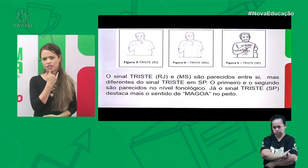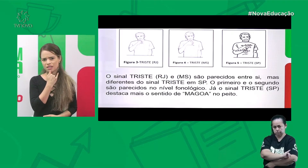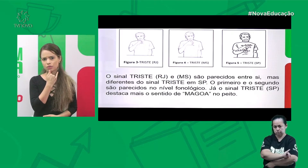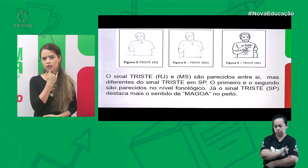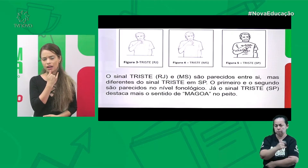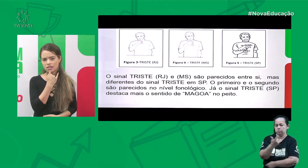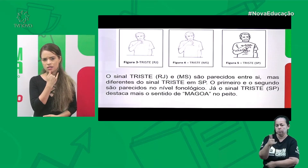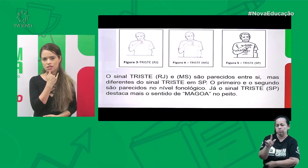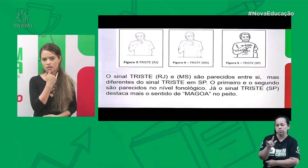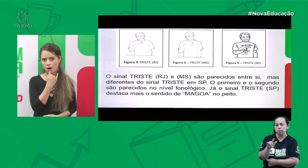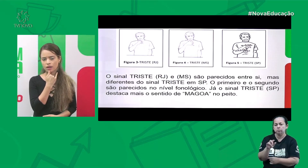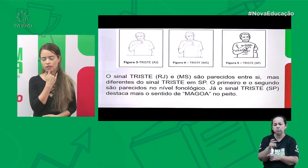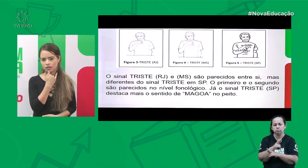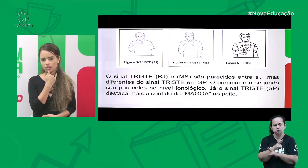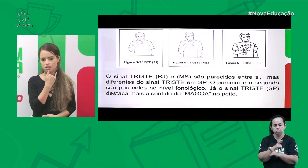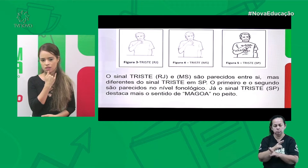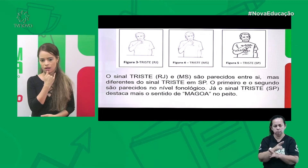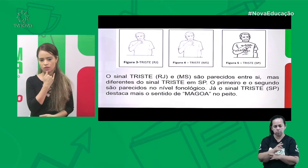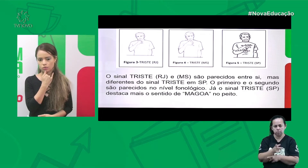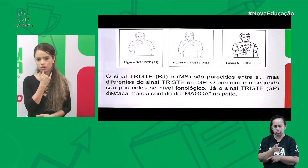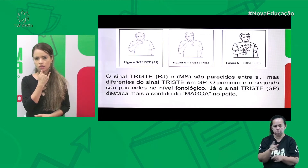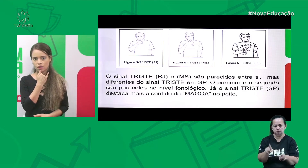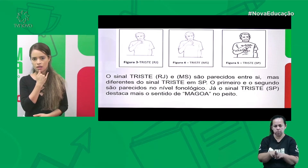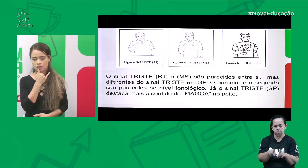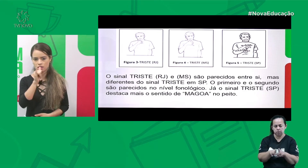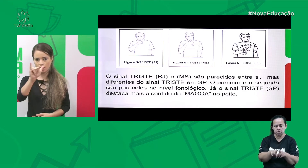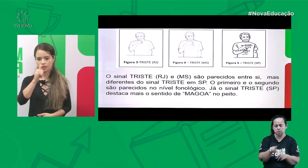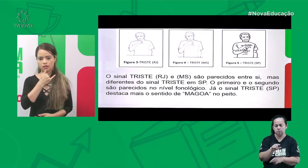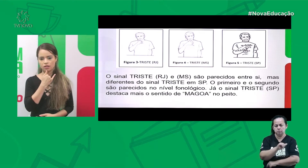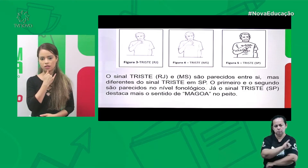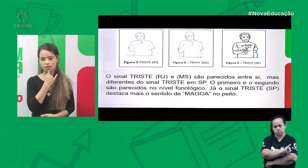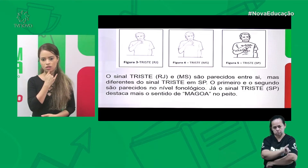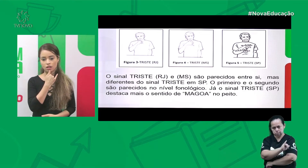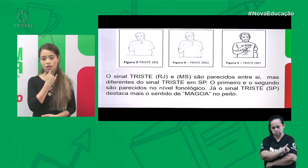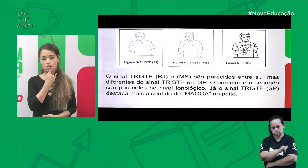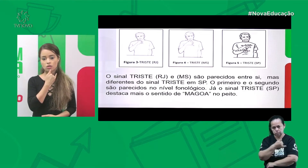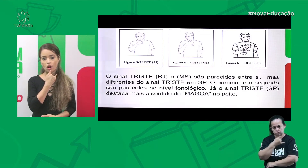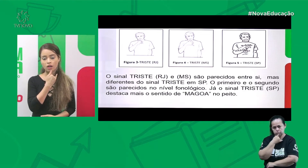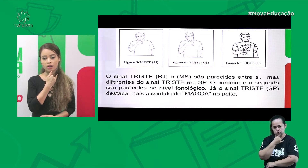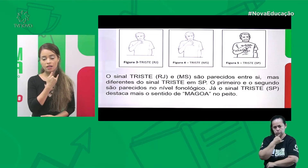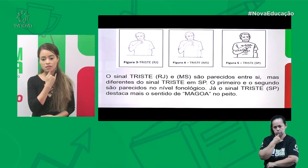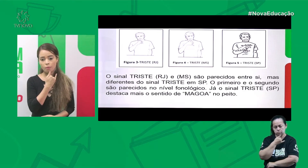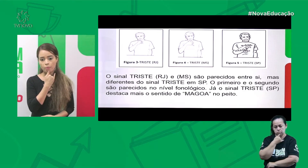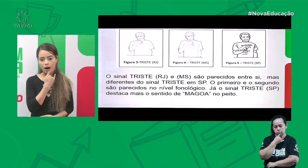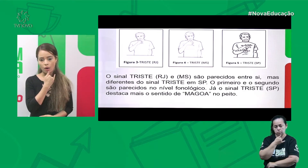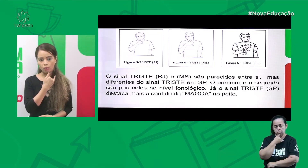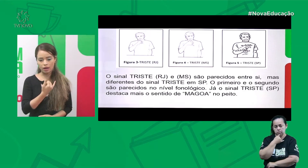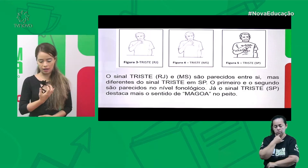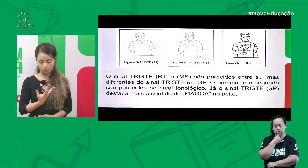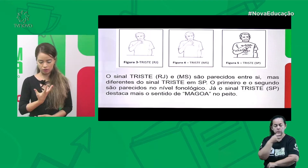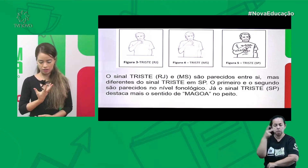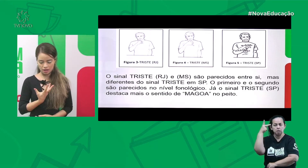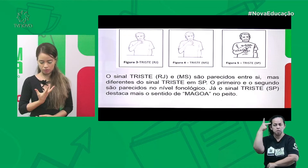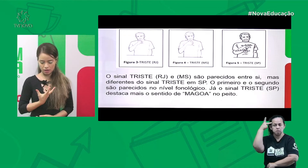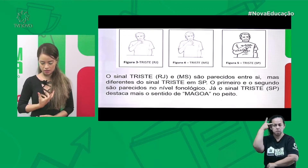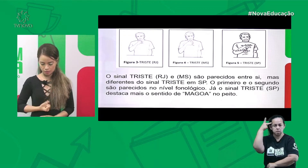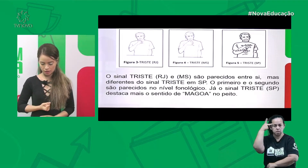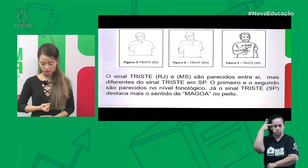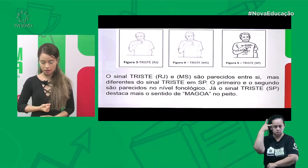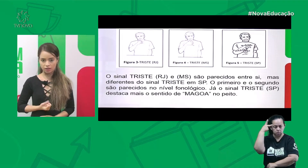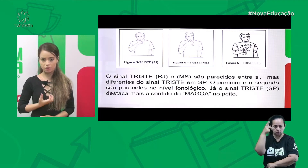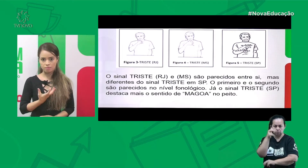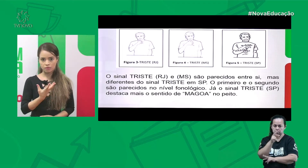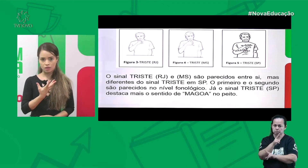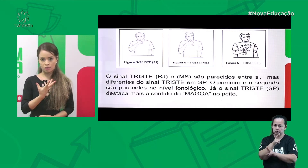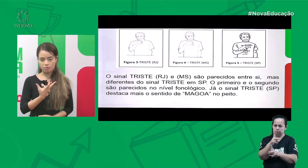é utilizado esse sinal aqui, certo? Esse sinal aqui de triste, só que em São Paulo ele é utilizado dessa